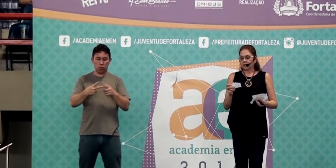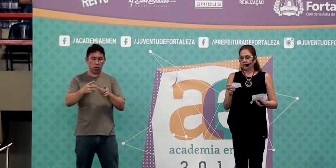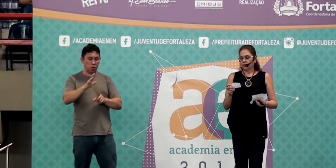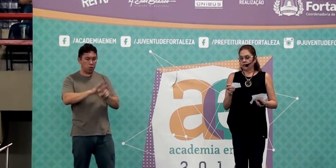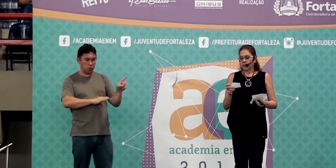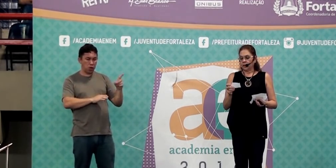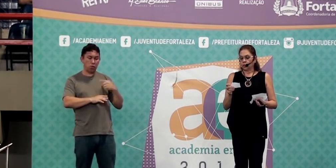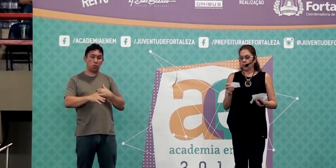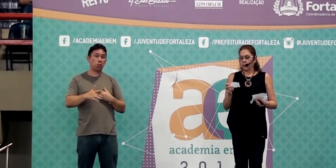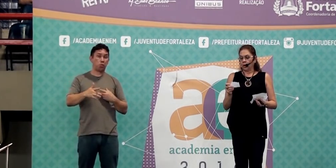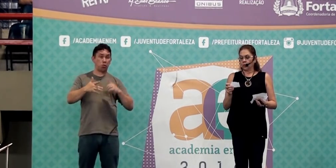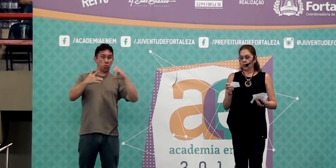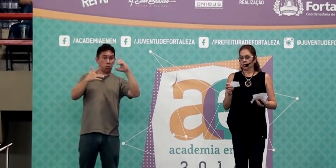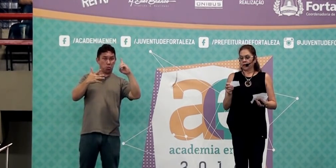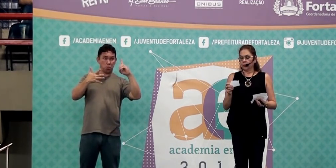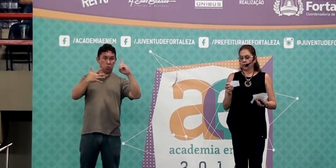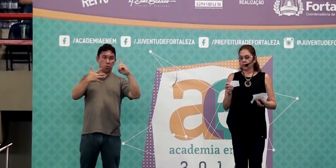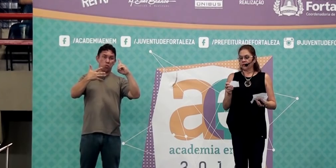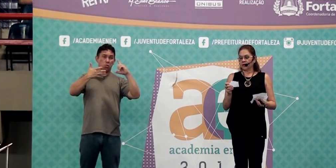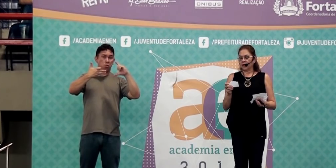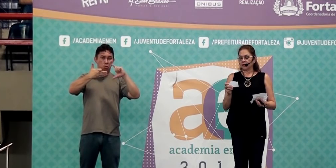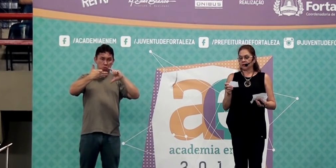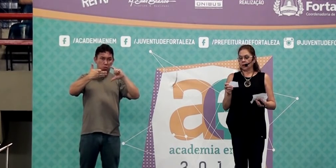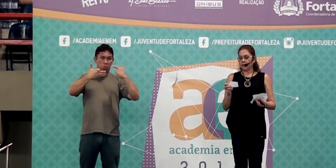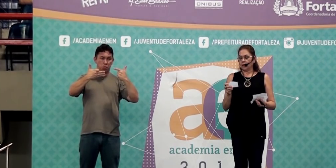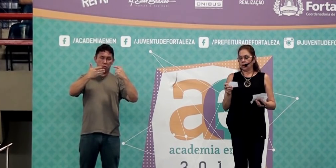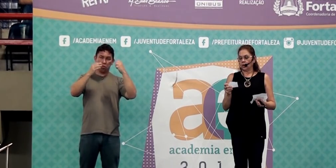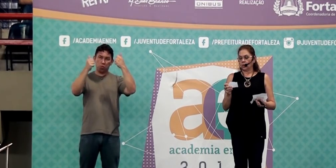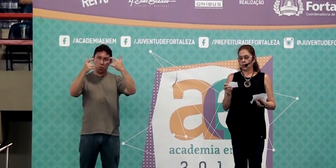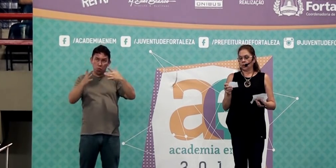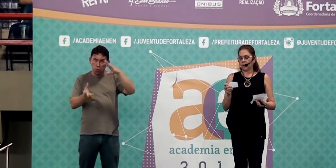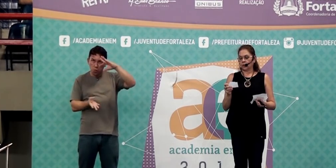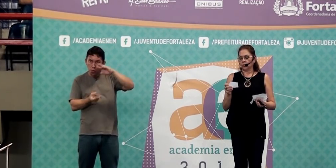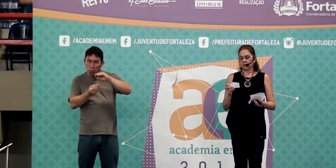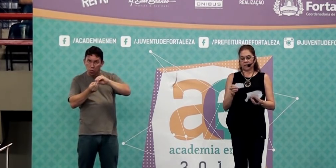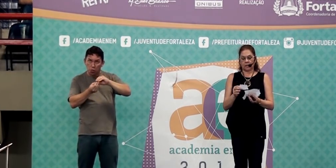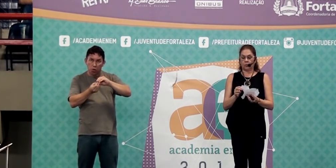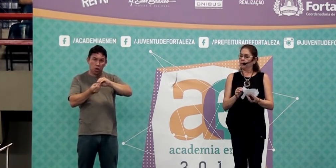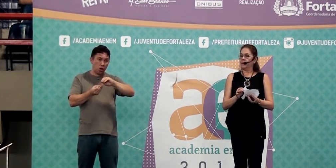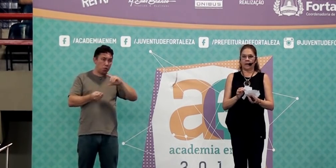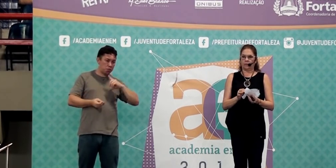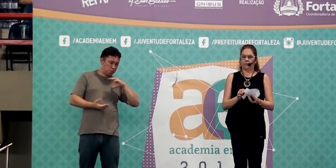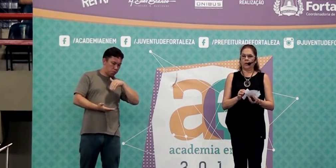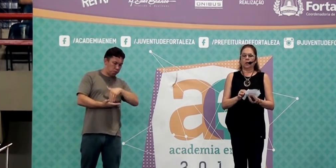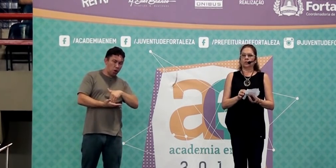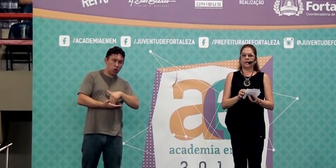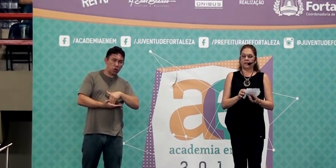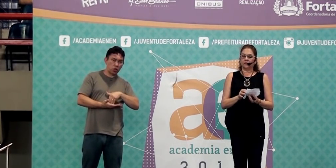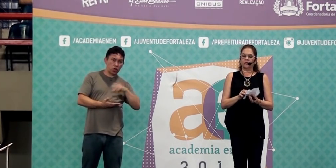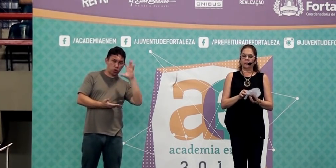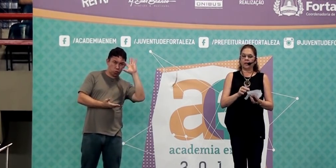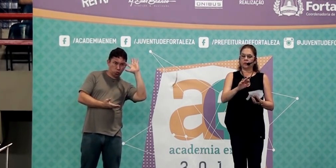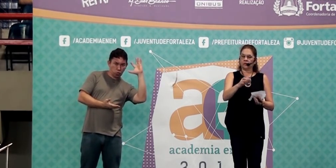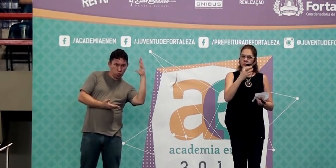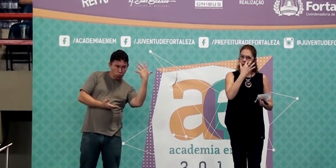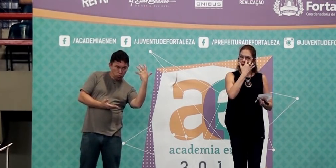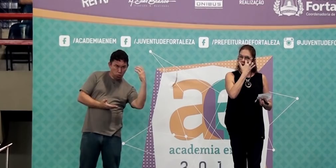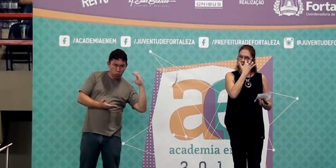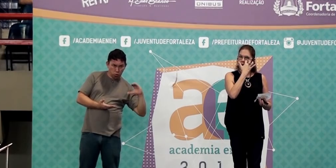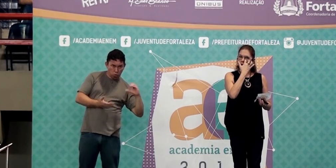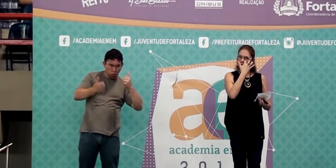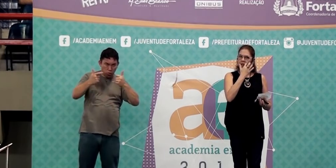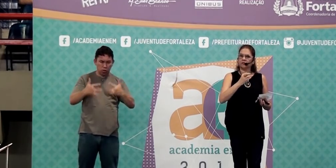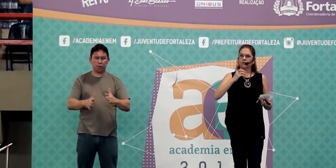fazer o desenvolvimento com pouco conteúdo e finalizar melhor com a conclusão? Não. O desenvolvimento eu vou